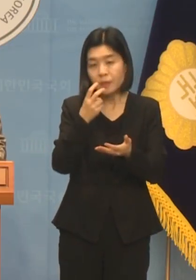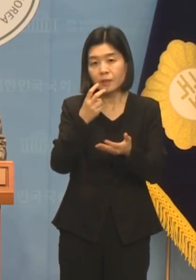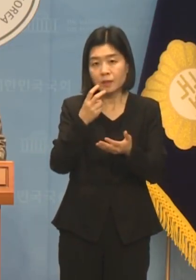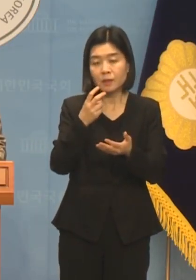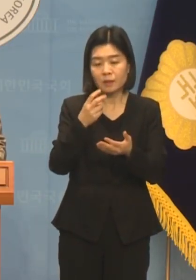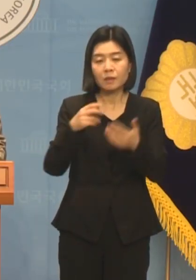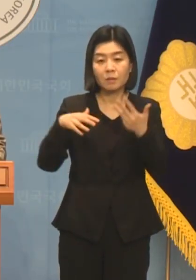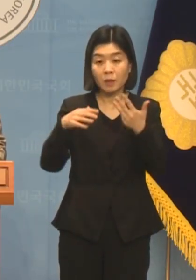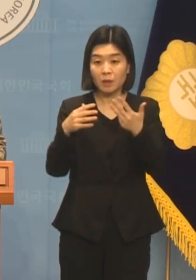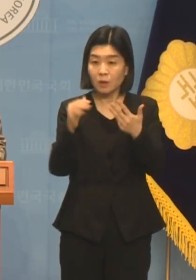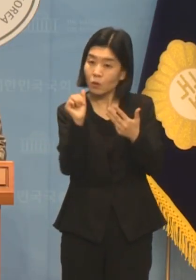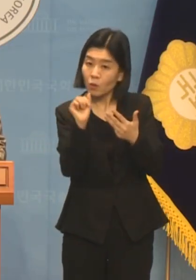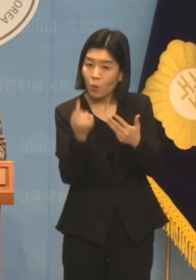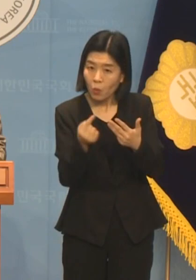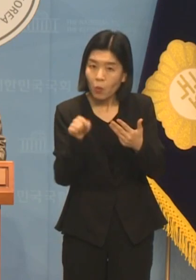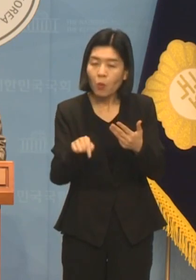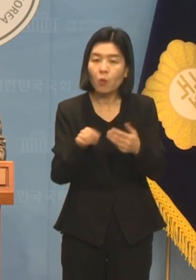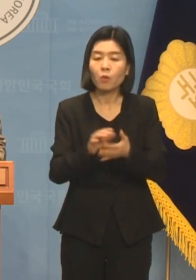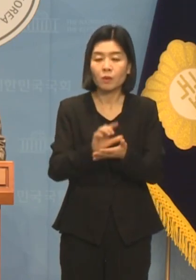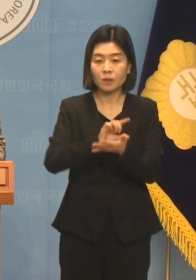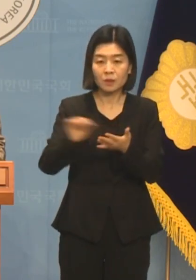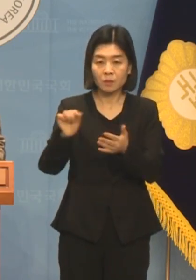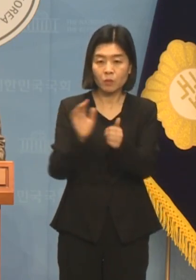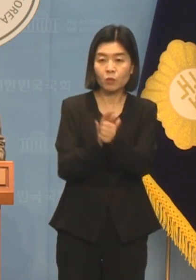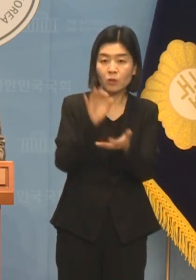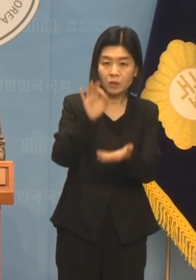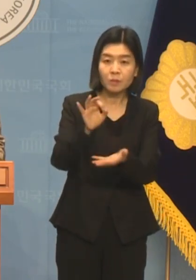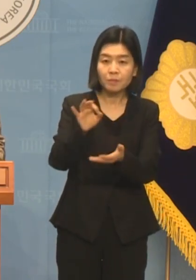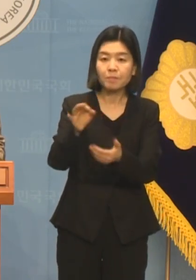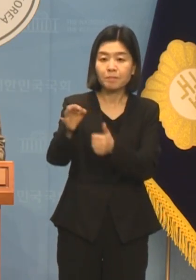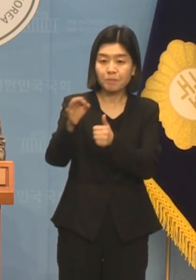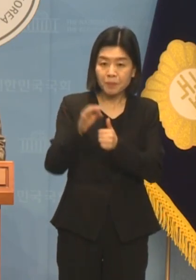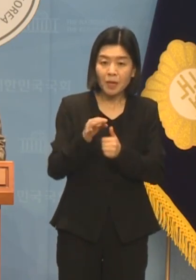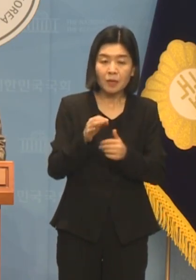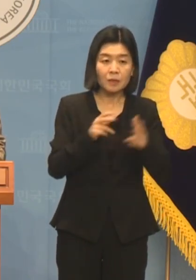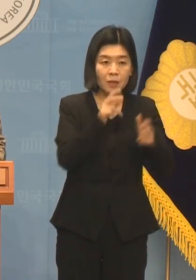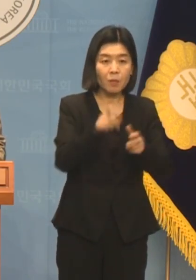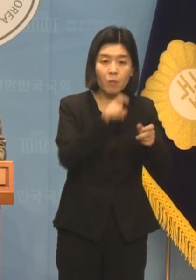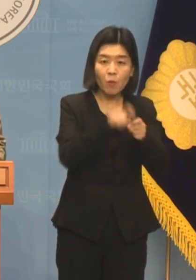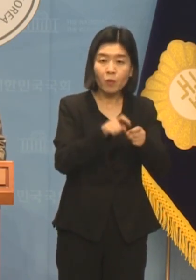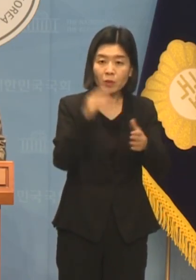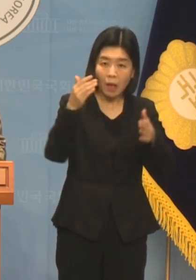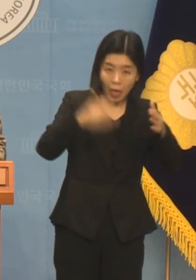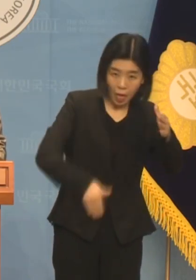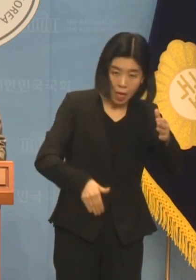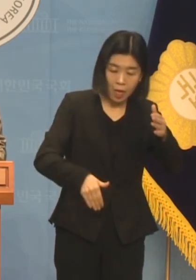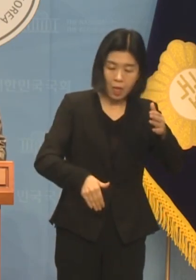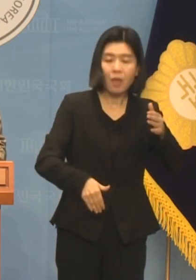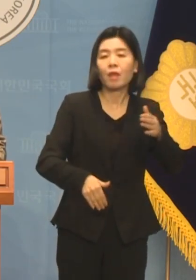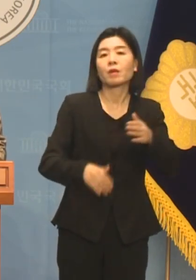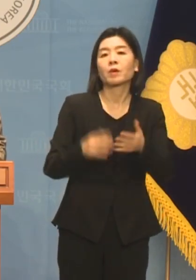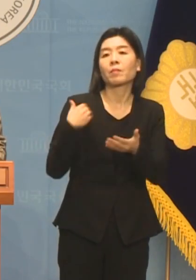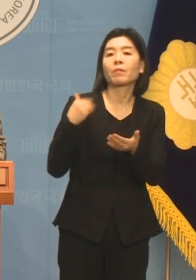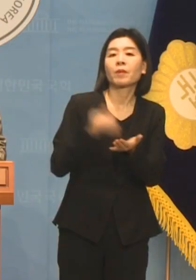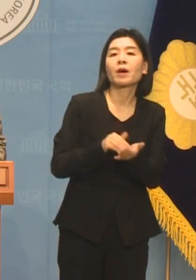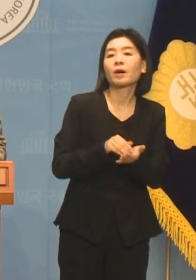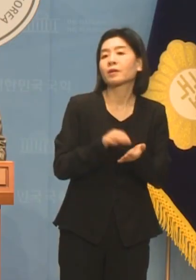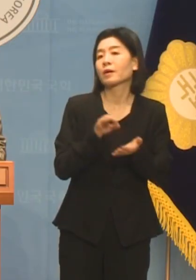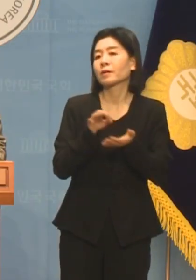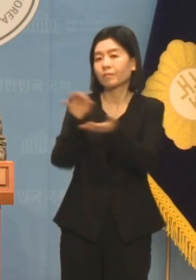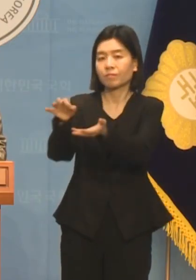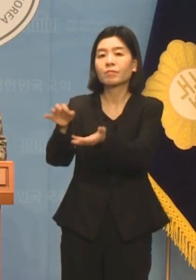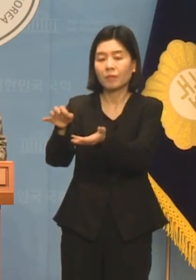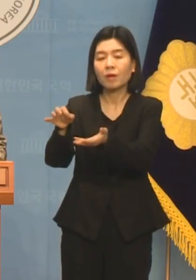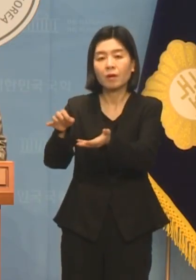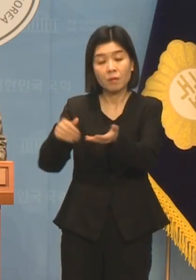따르면은 지방 보조금을 지원받고 사업 목적을 달성하지 못한 경우에는 반환 촉구를 했어야 됨에도